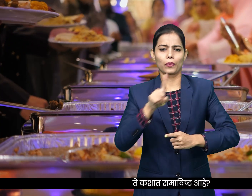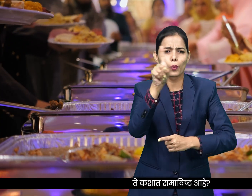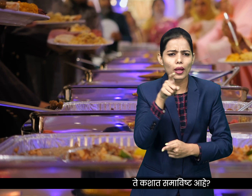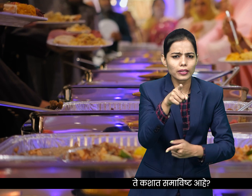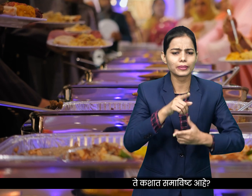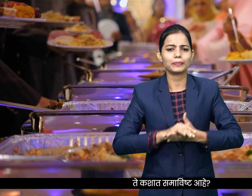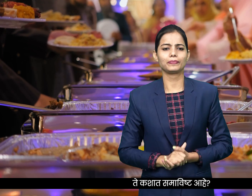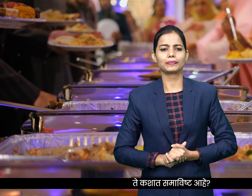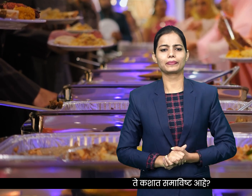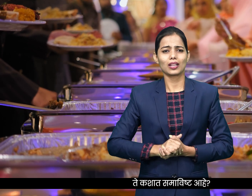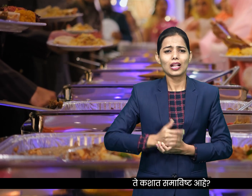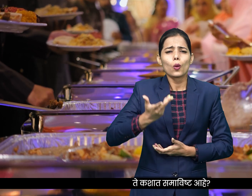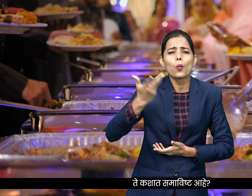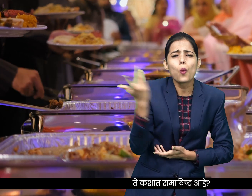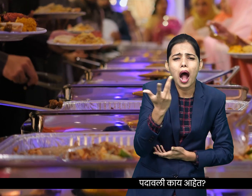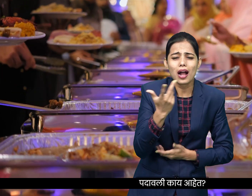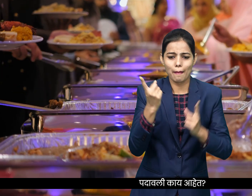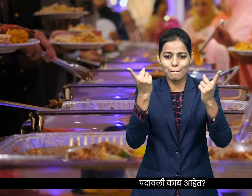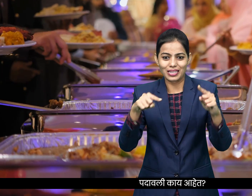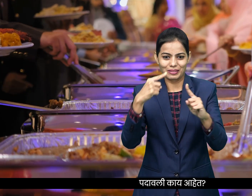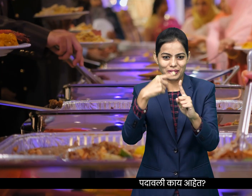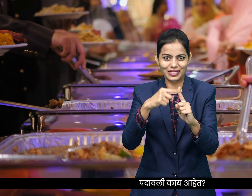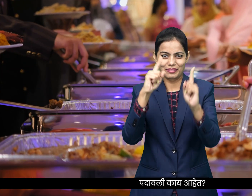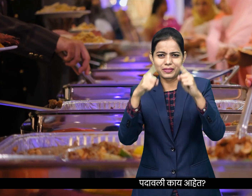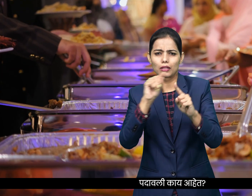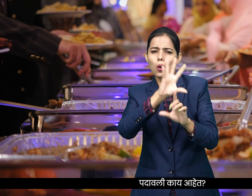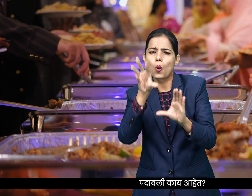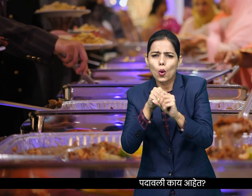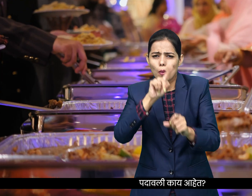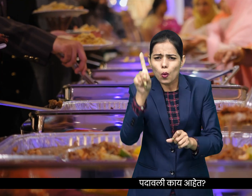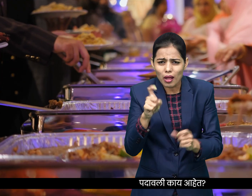ते कशात समाविष्ट आहे? पदावली काय आहेत?